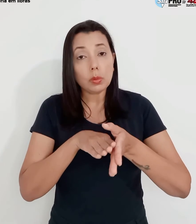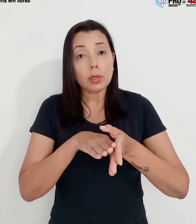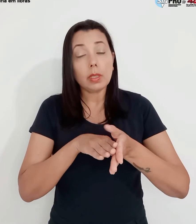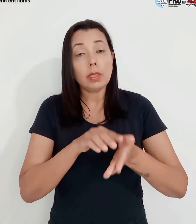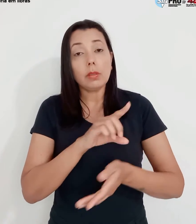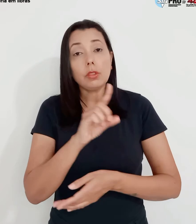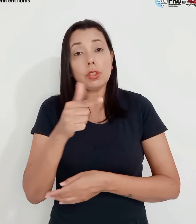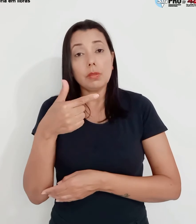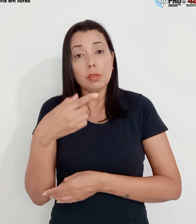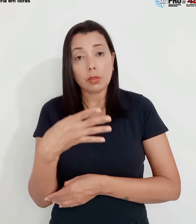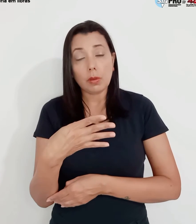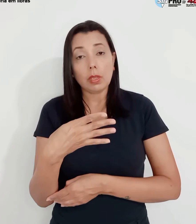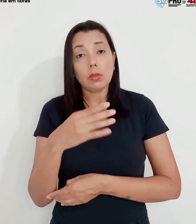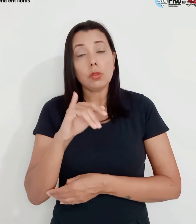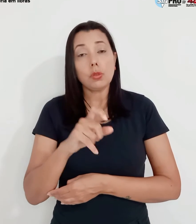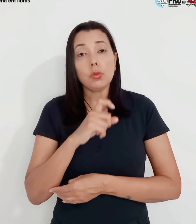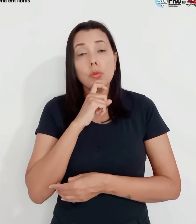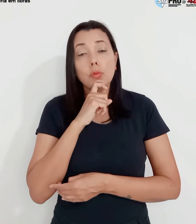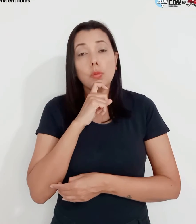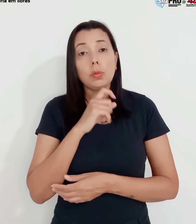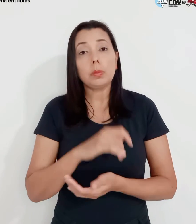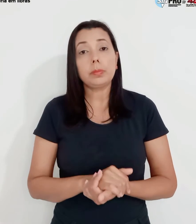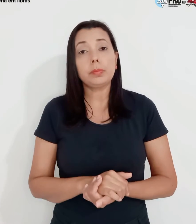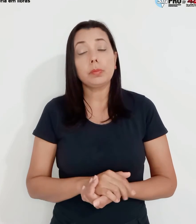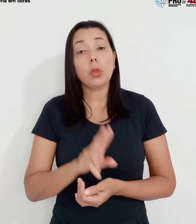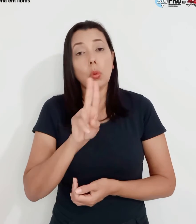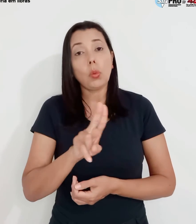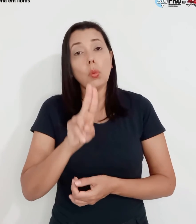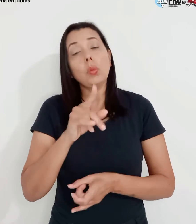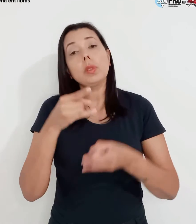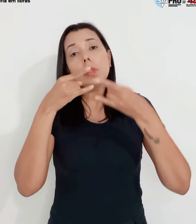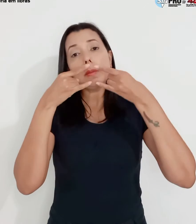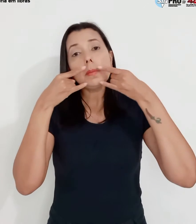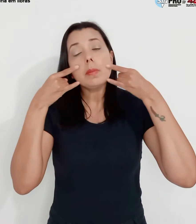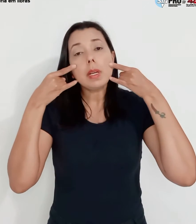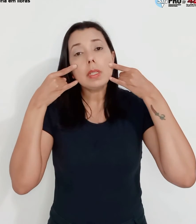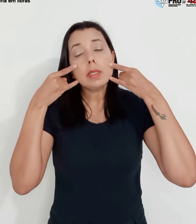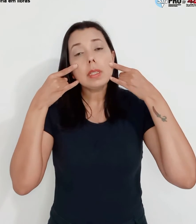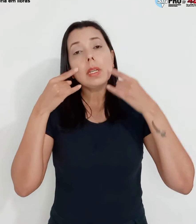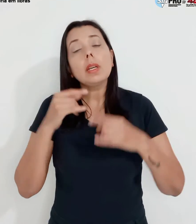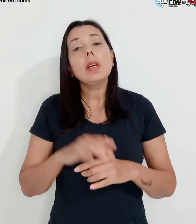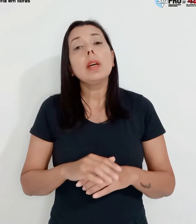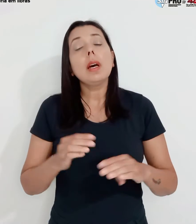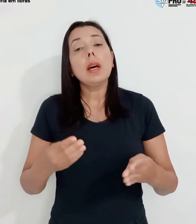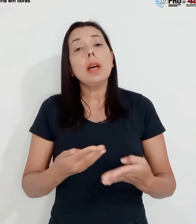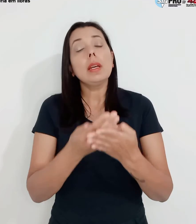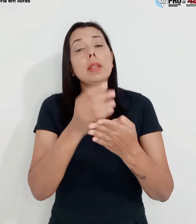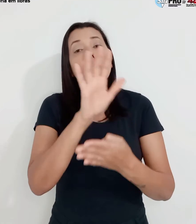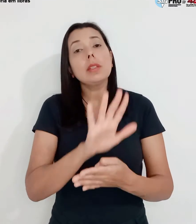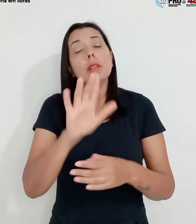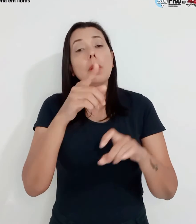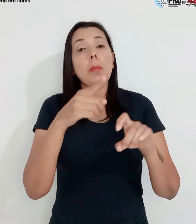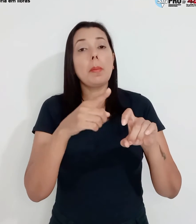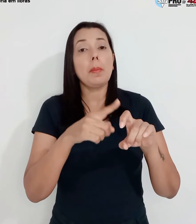do dia 24 de julho. Use máscara. A Rede Nacional de Médicas e Médicos